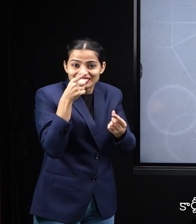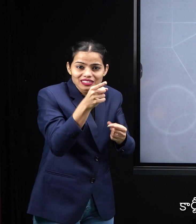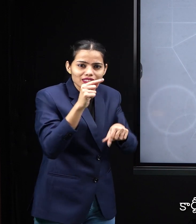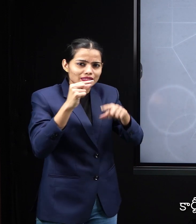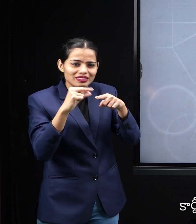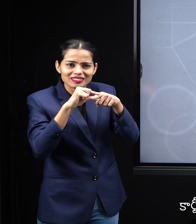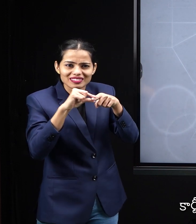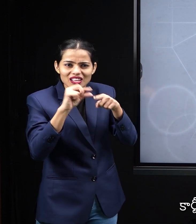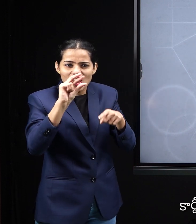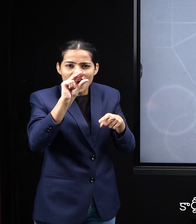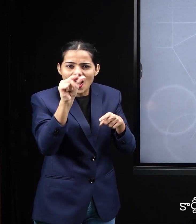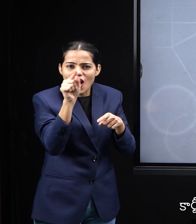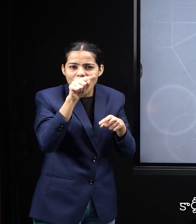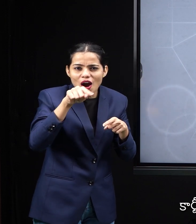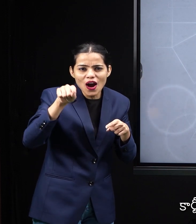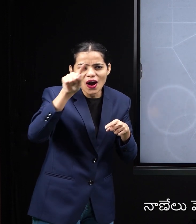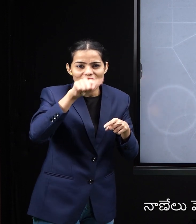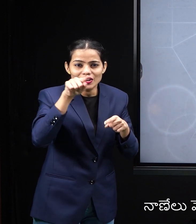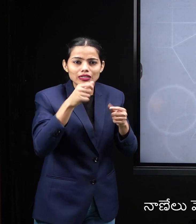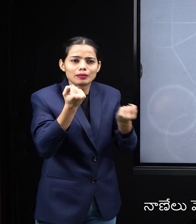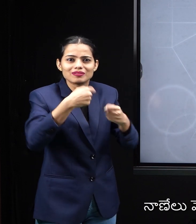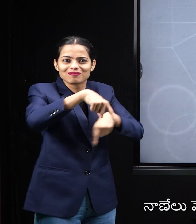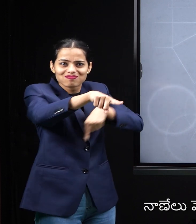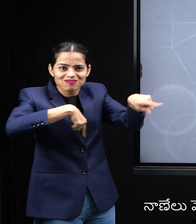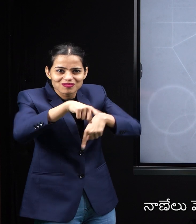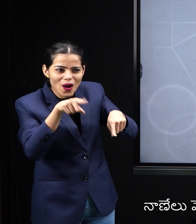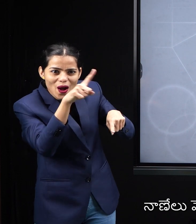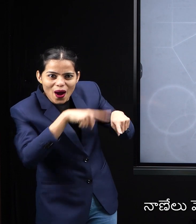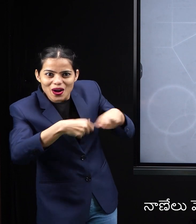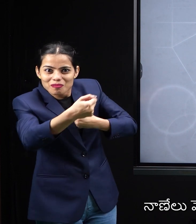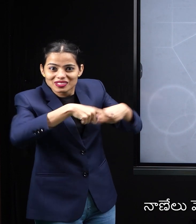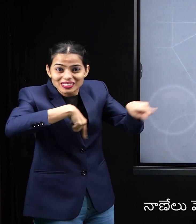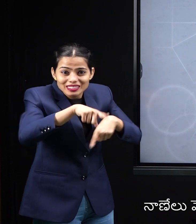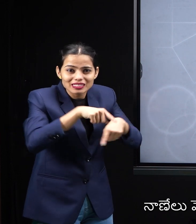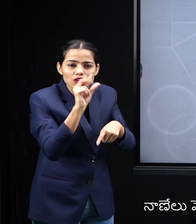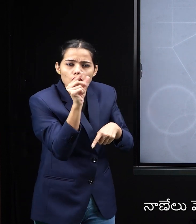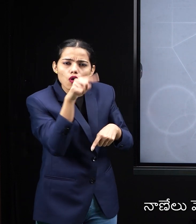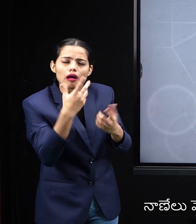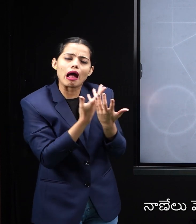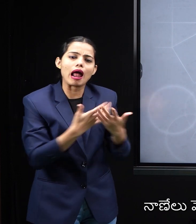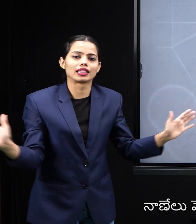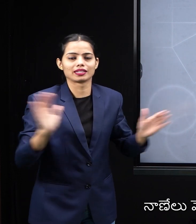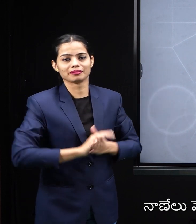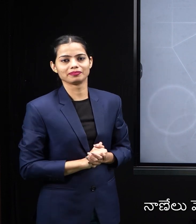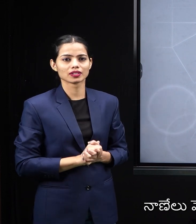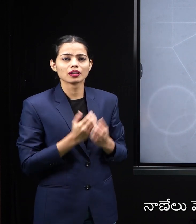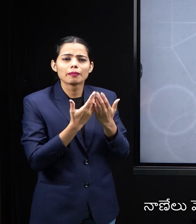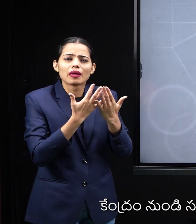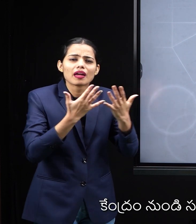కార్ట్ వీల్, రింగ్, వాహన చక్రం, నాణాలు మొదలైనవి కొన్ని ఉదాహరణలు. కేంద్రం